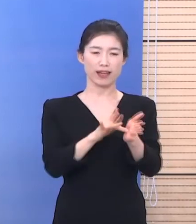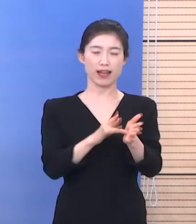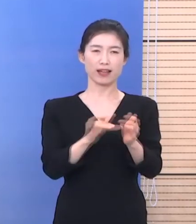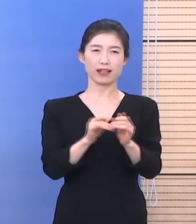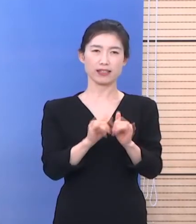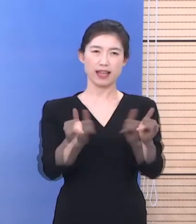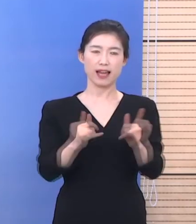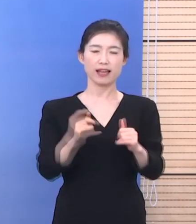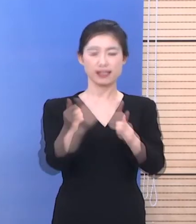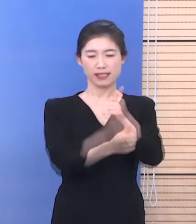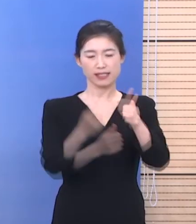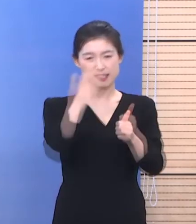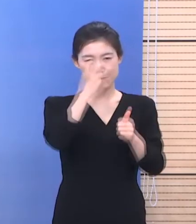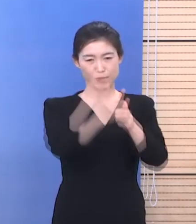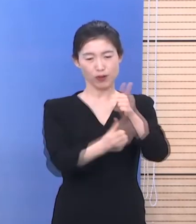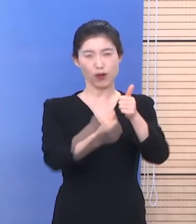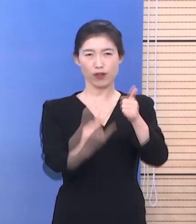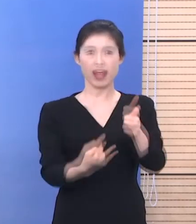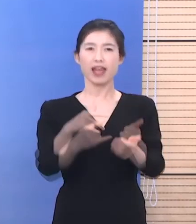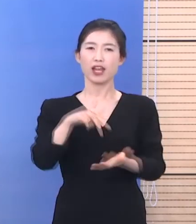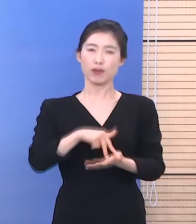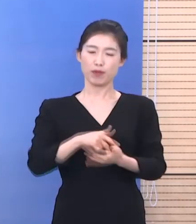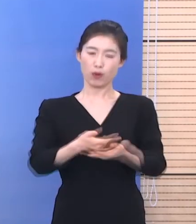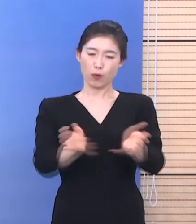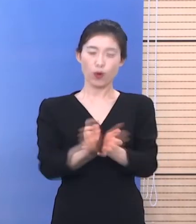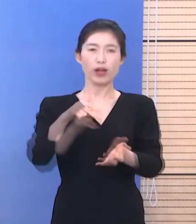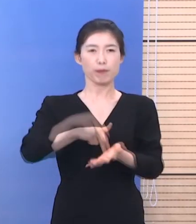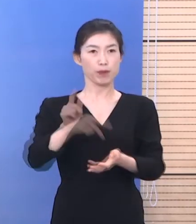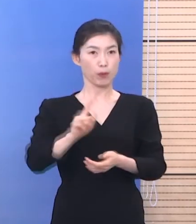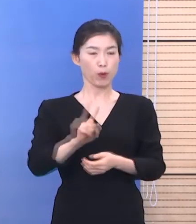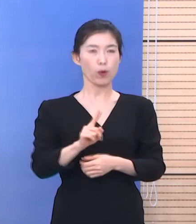때 한국 화이자 제약주의